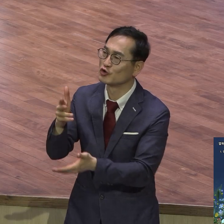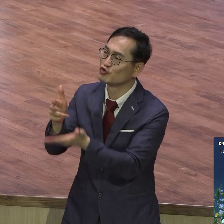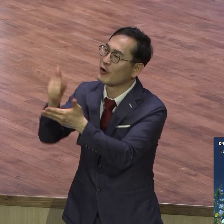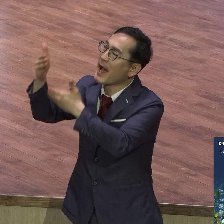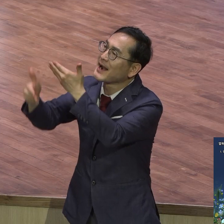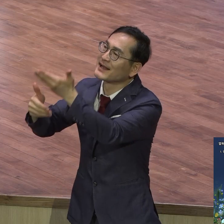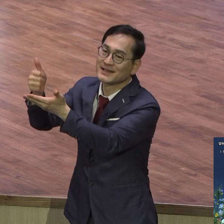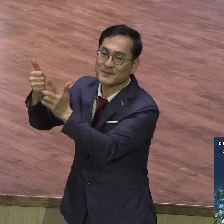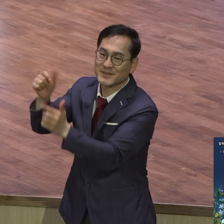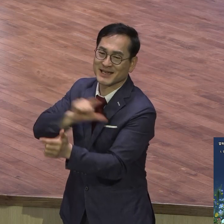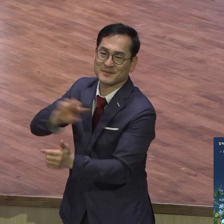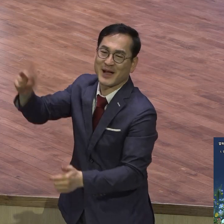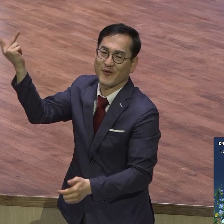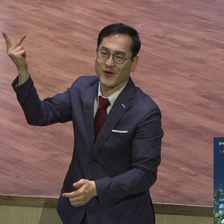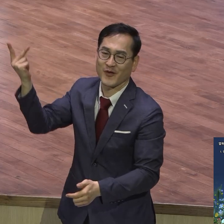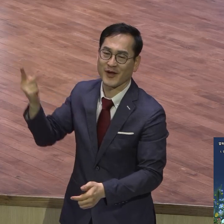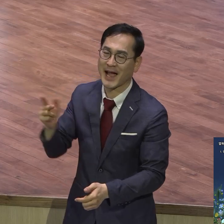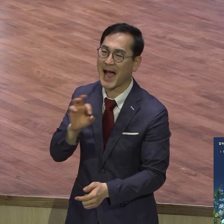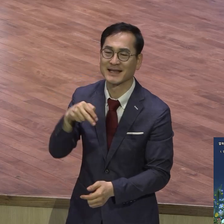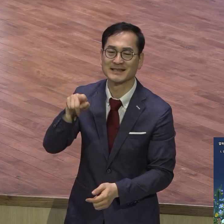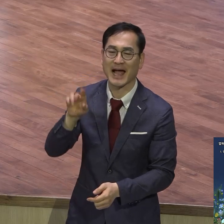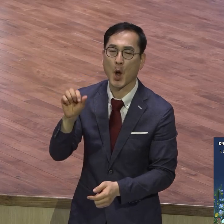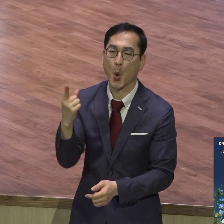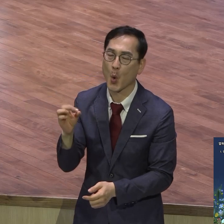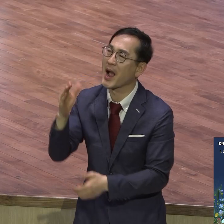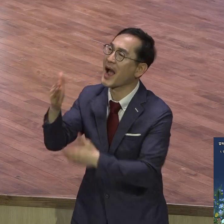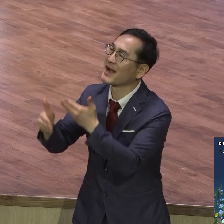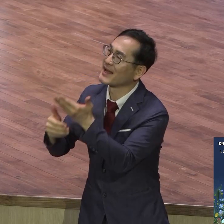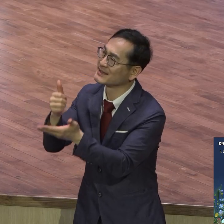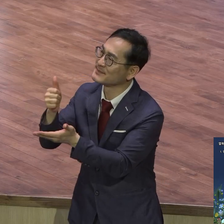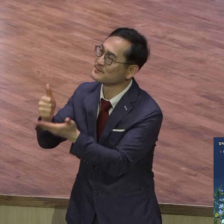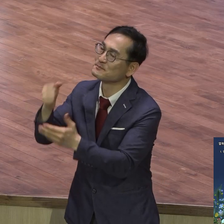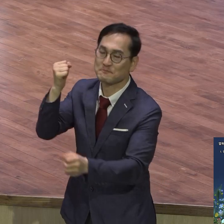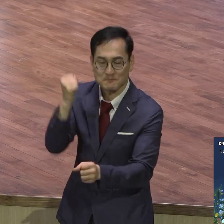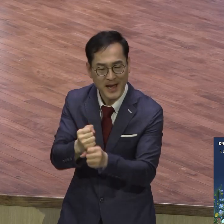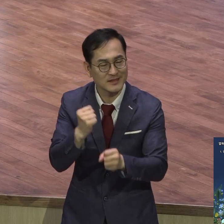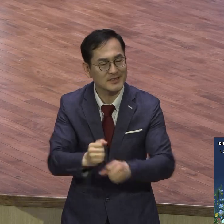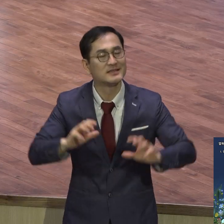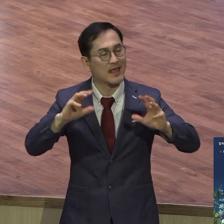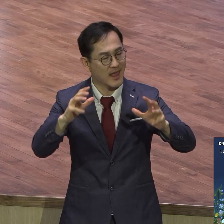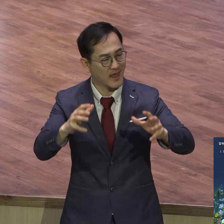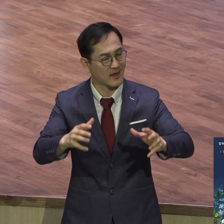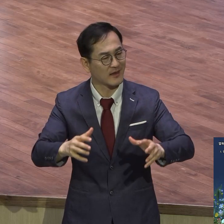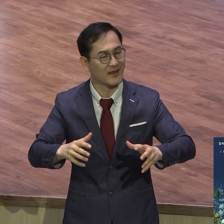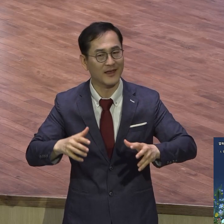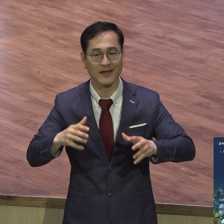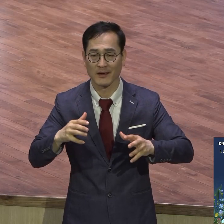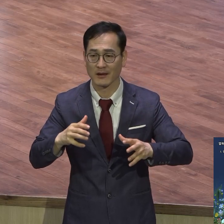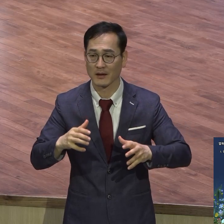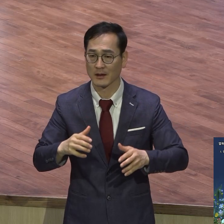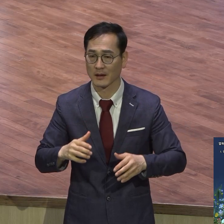안상홍 이름을 기도한다고 우리는 예수 이름을 기도하잖아요. 안상홍 이름을 기도한다고